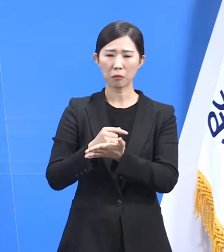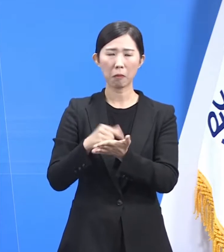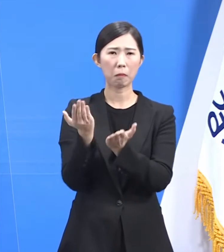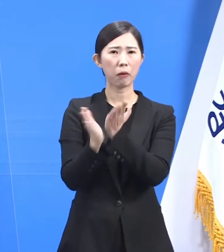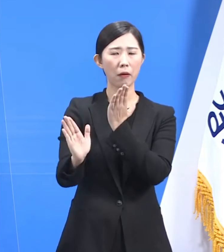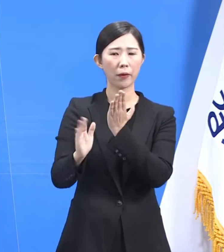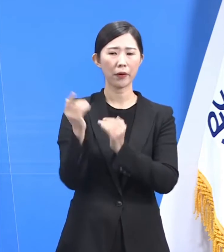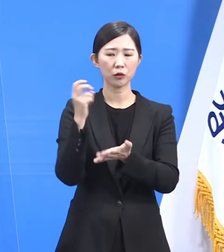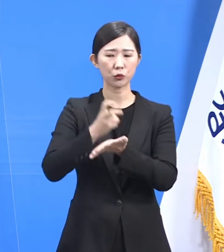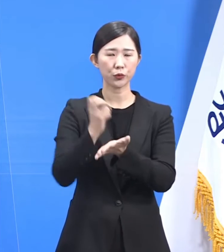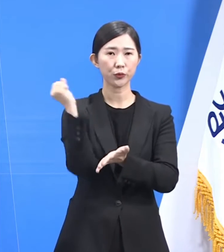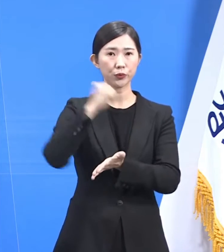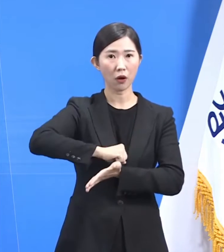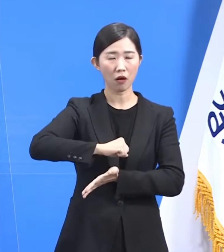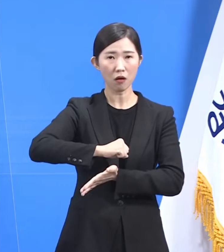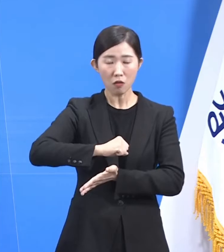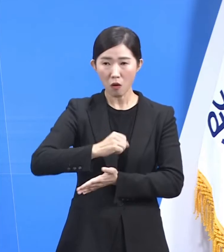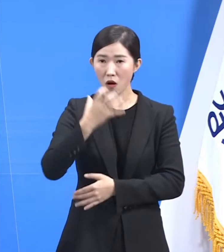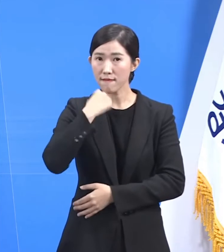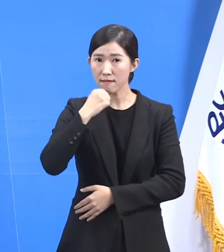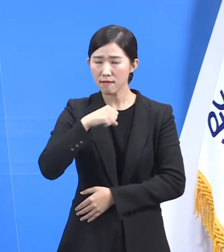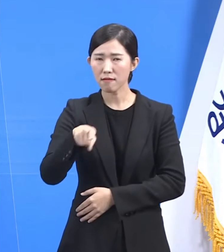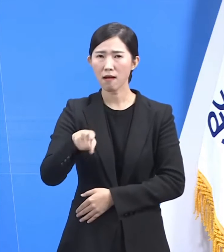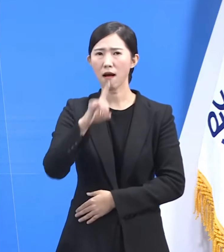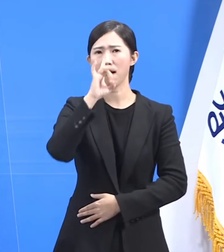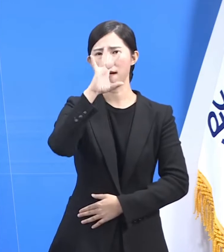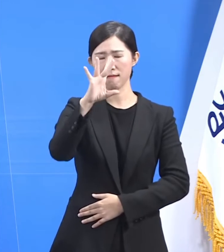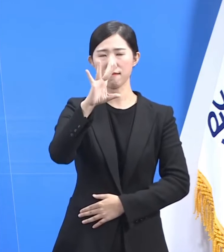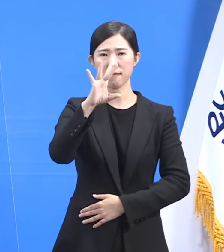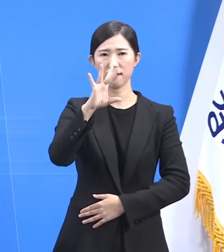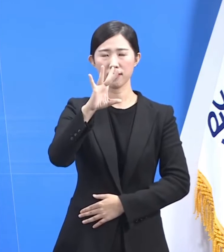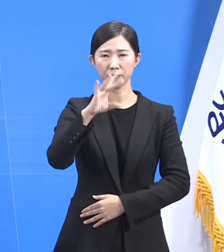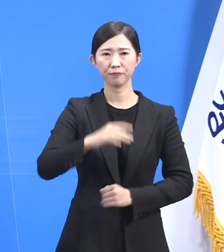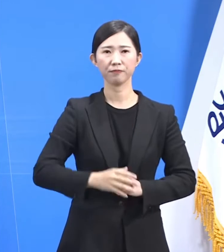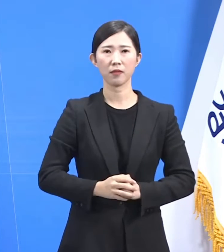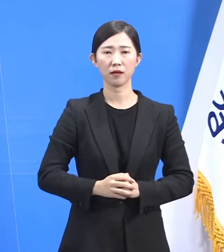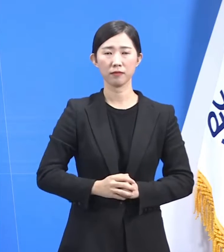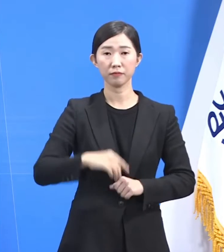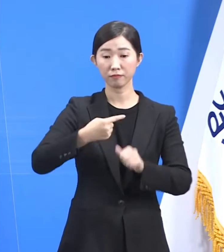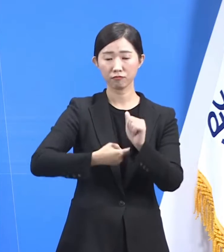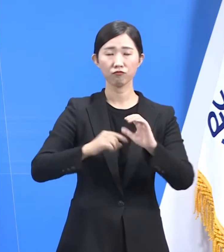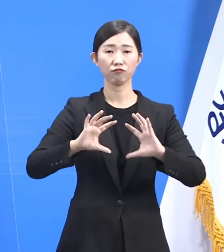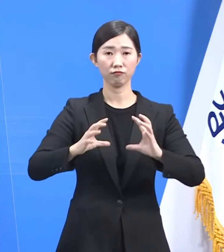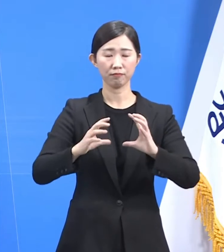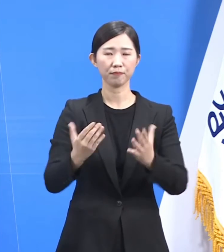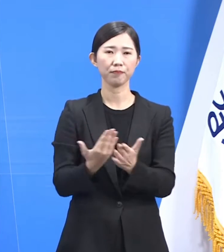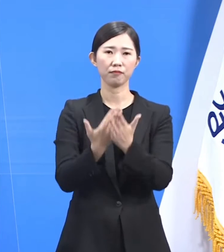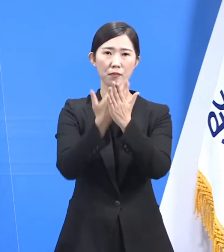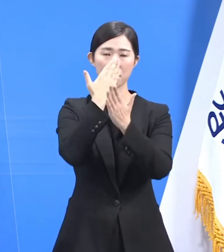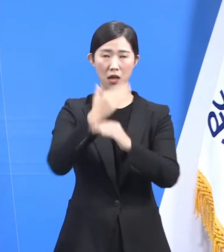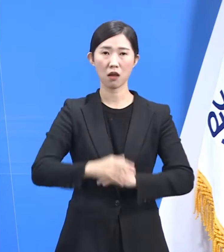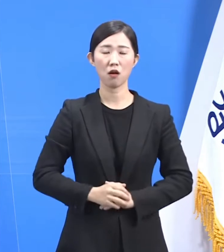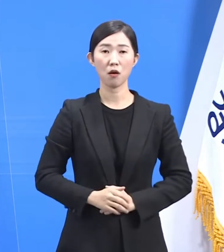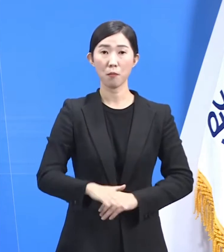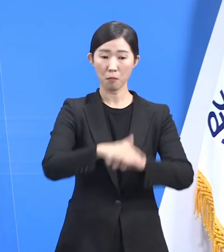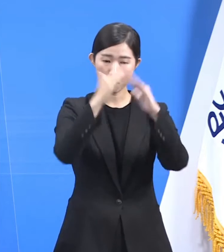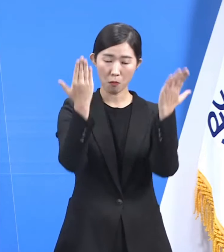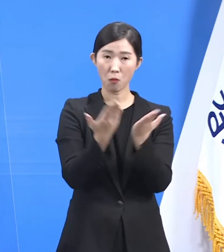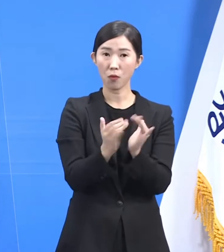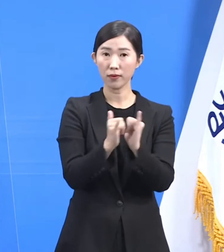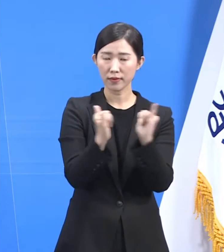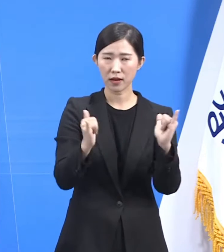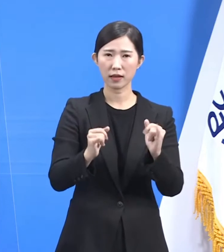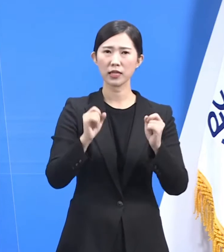때 나라가 흥성할 수 있습니다. 누구나 기회를 누리고 노력한 만큼의 정당한